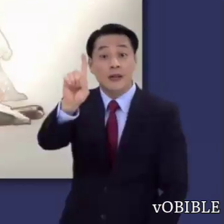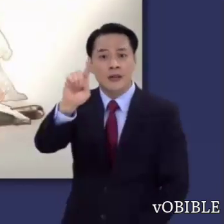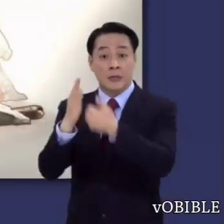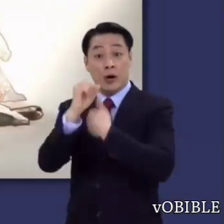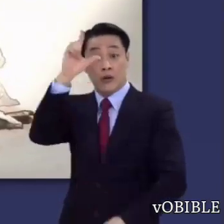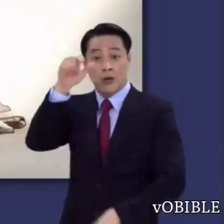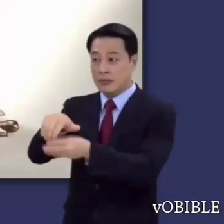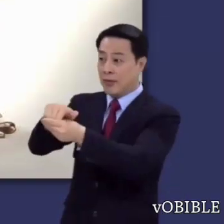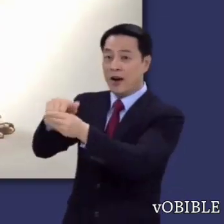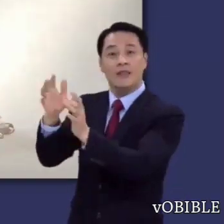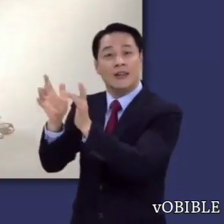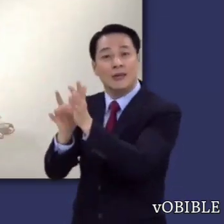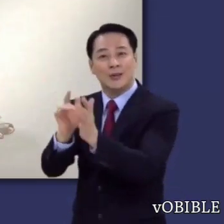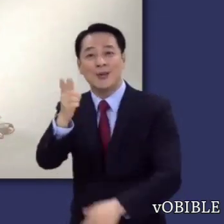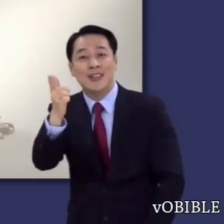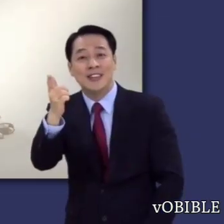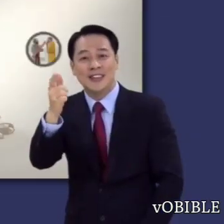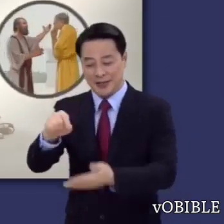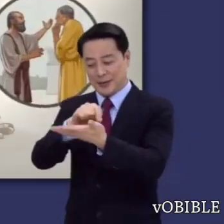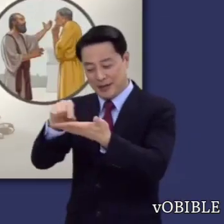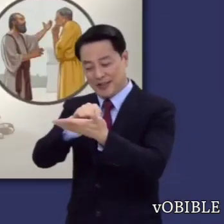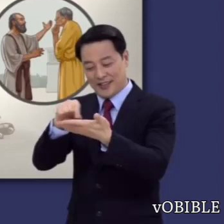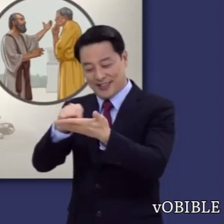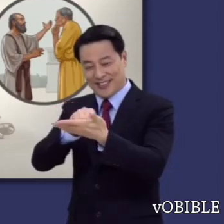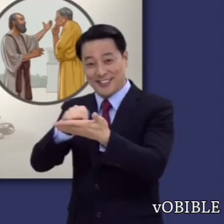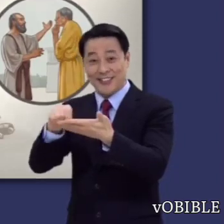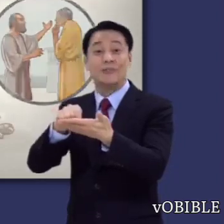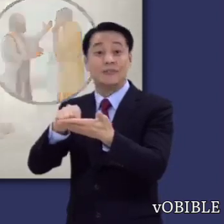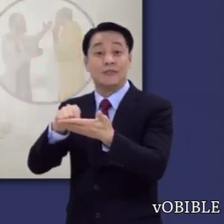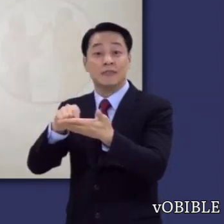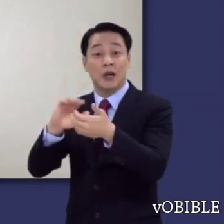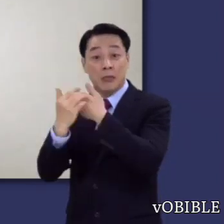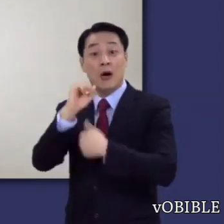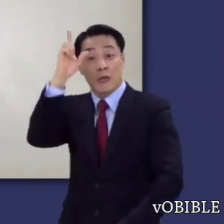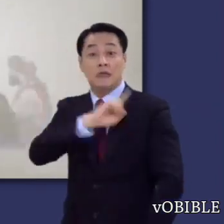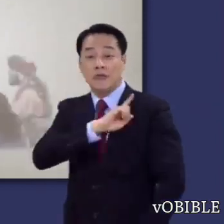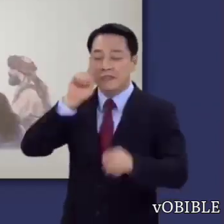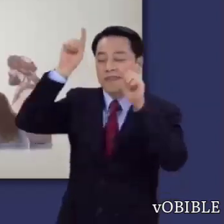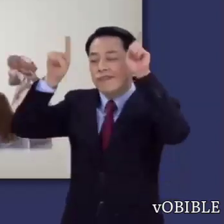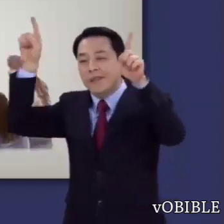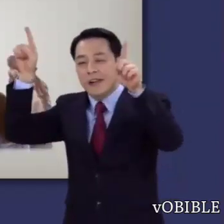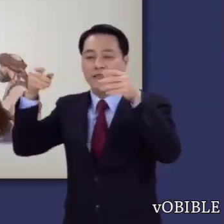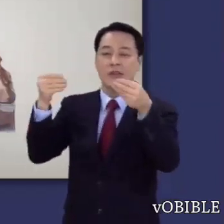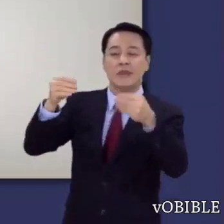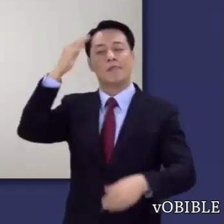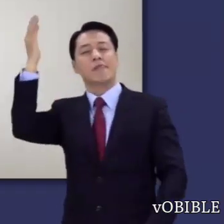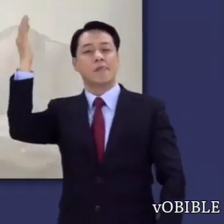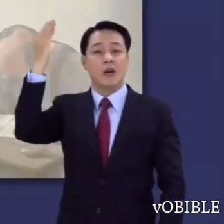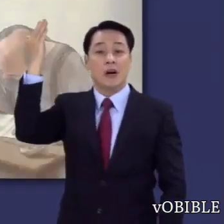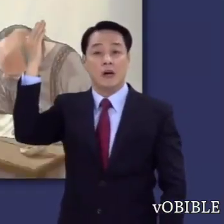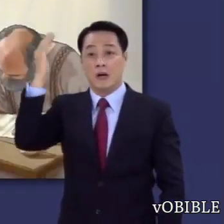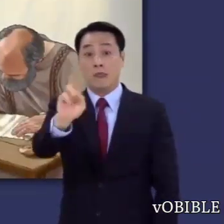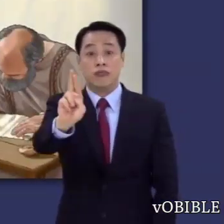罗提到自己原先是犹太教徒，后来成为基督徒。保罗表明自己所教的信息都